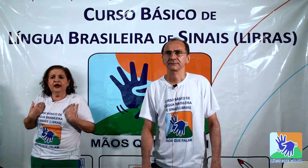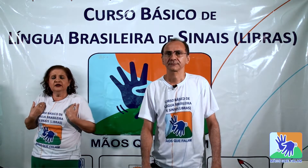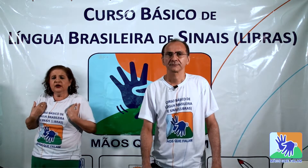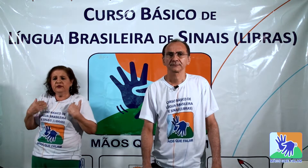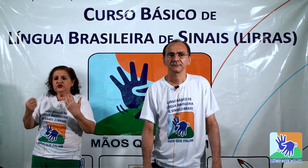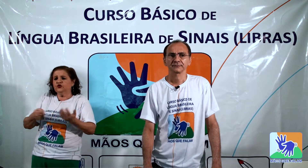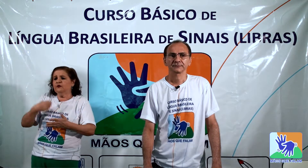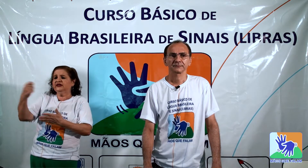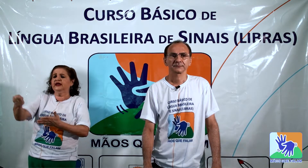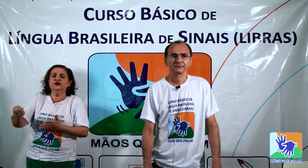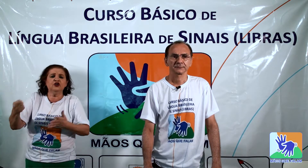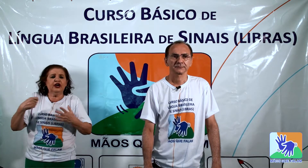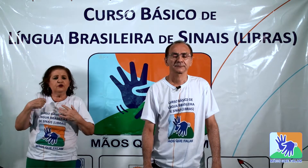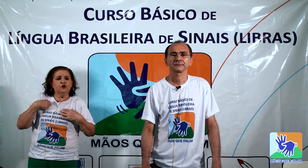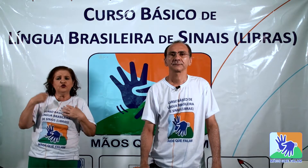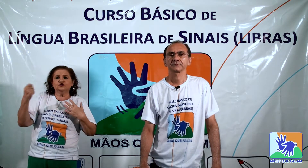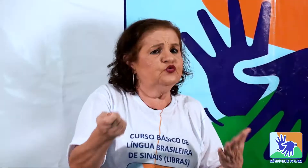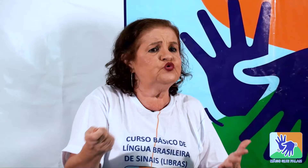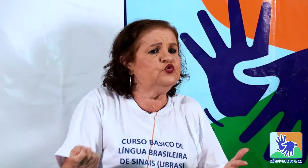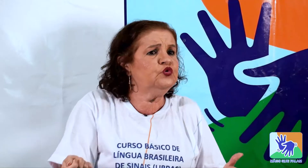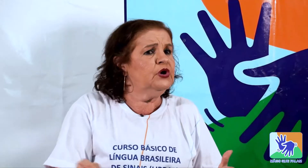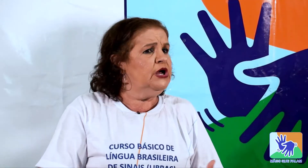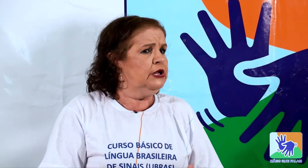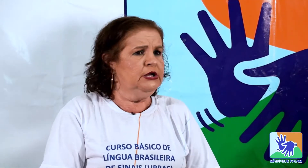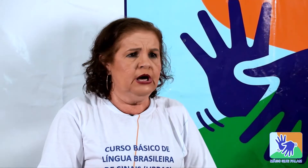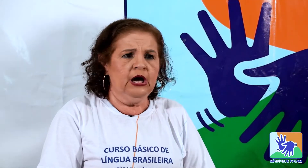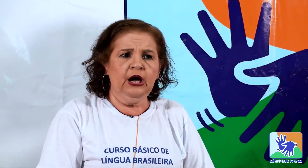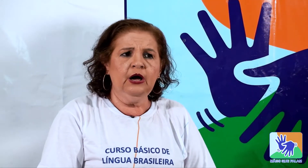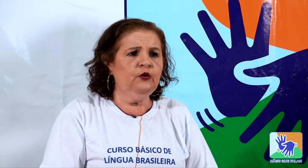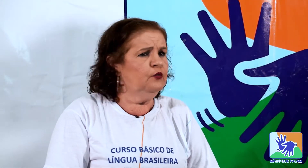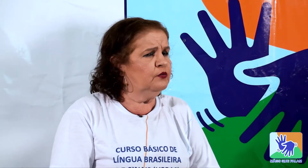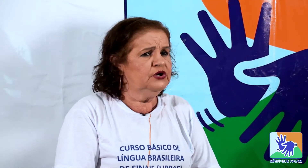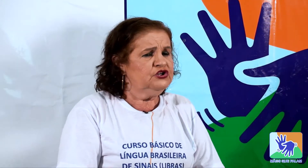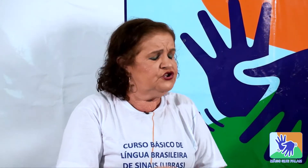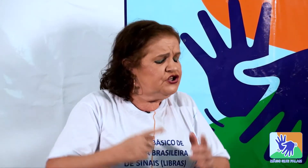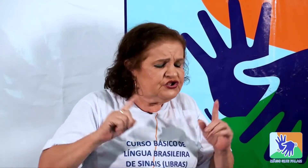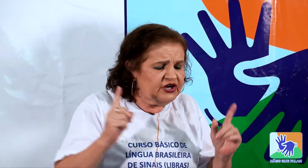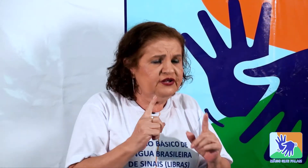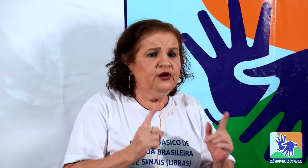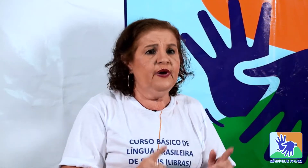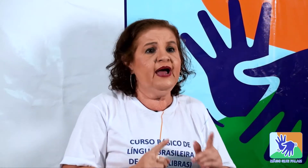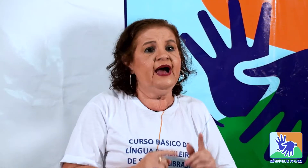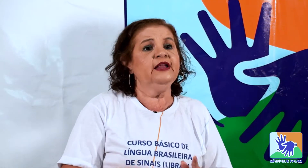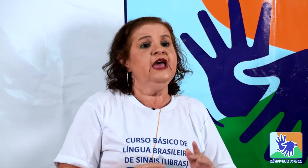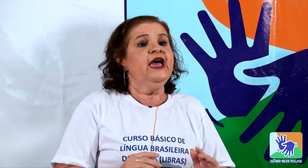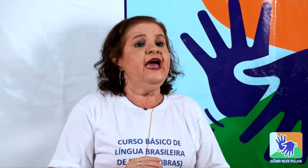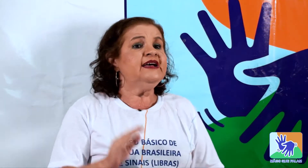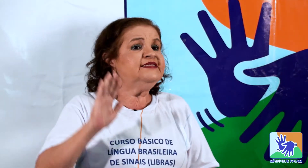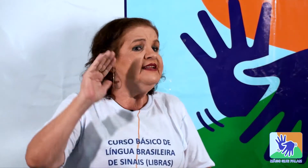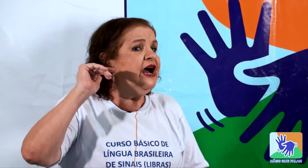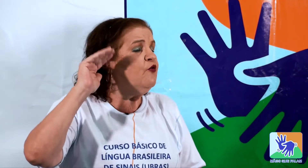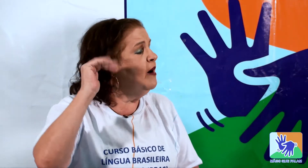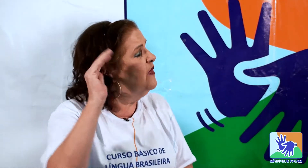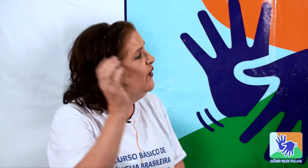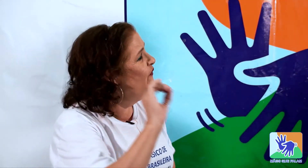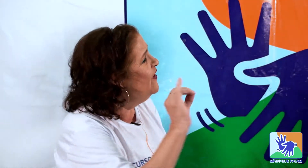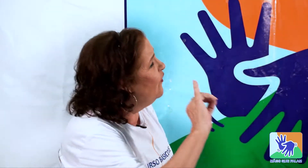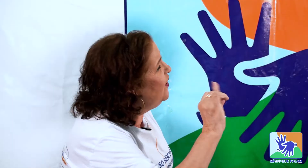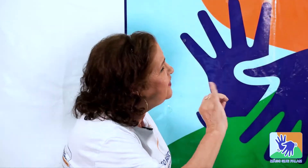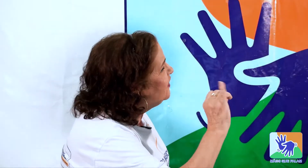Já pensou o material jogar no rosto de um surdo? Não, de jeito nenhum, é errado. É acenar com a mão, ou então